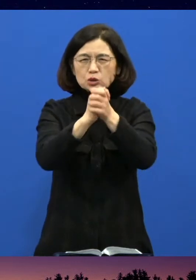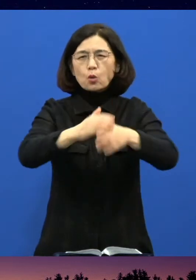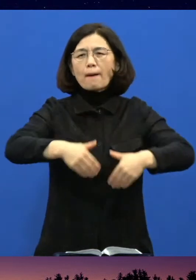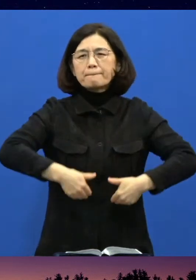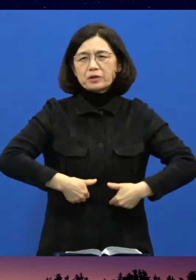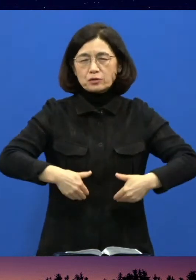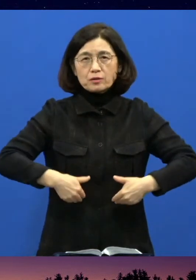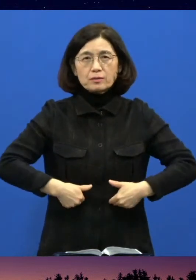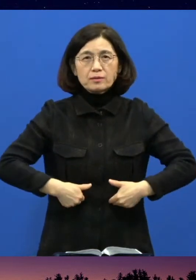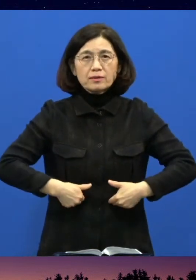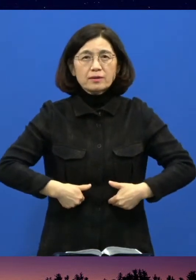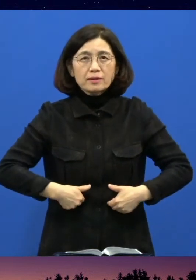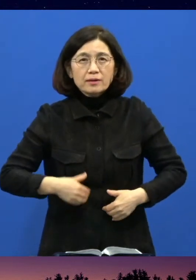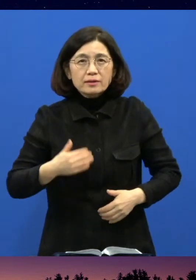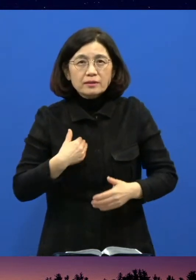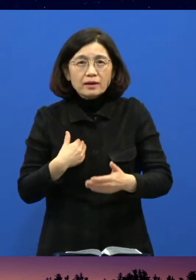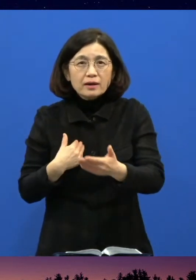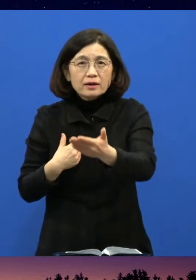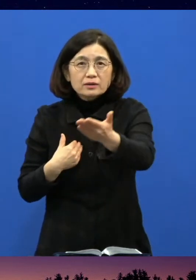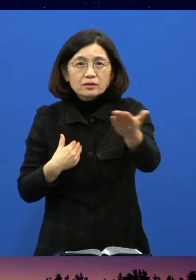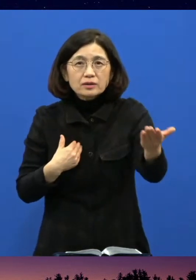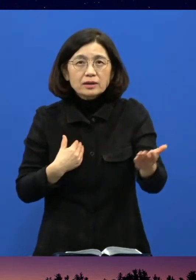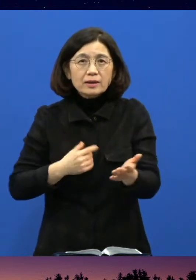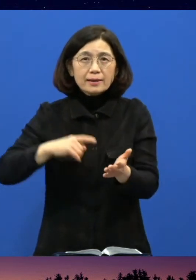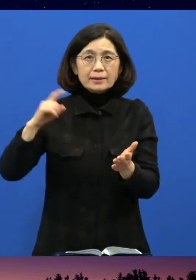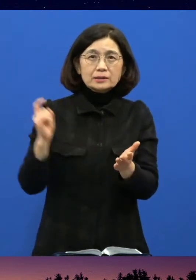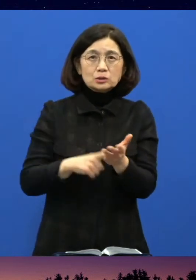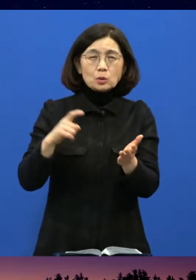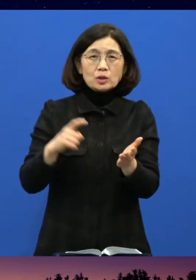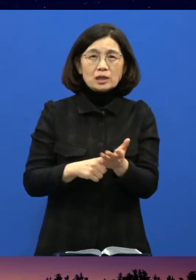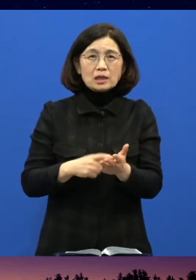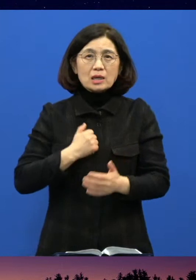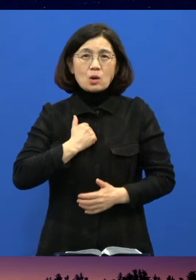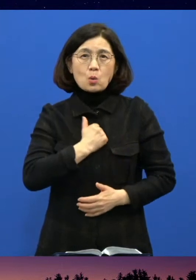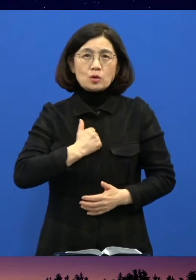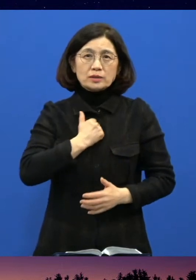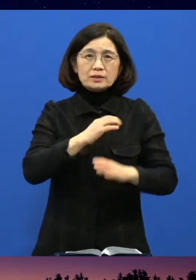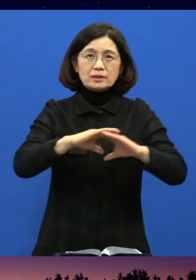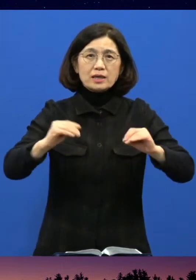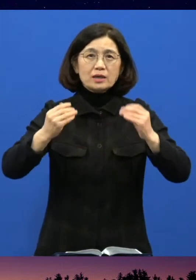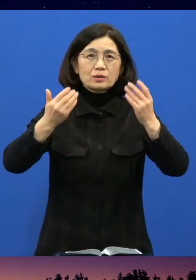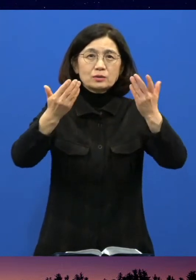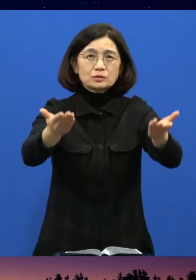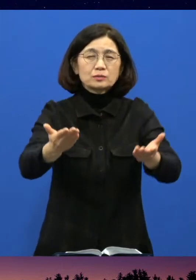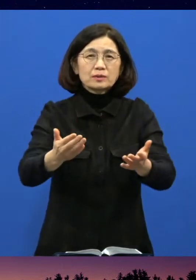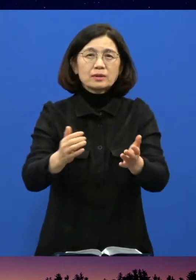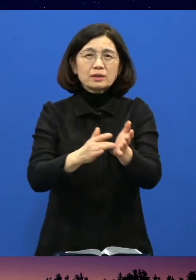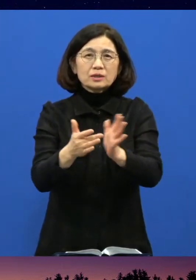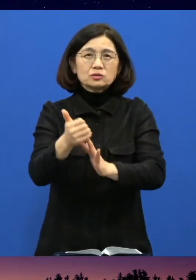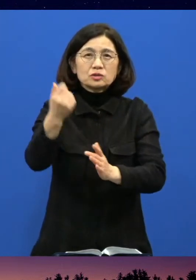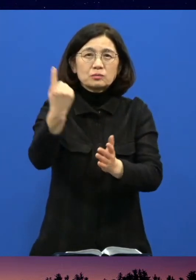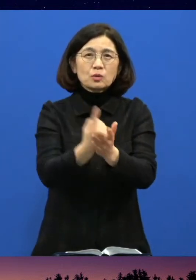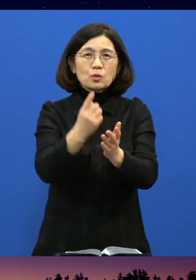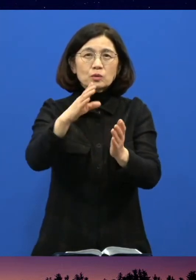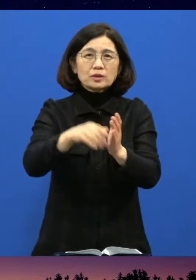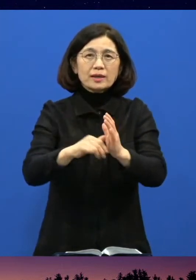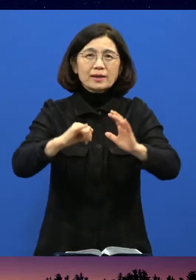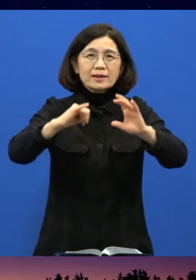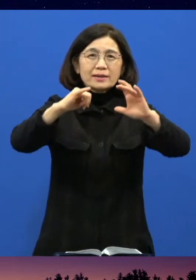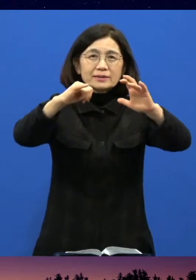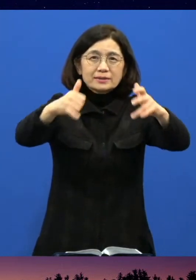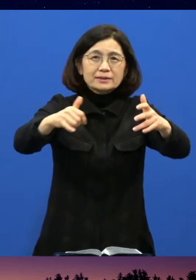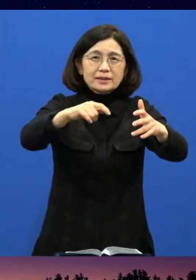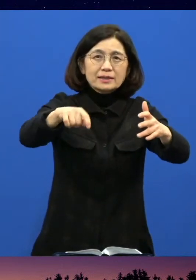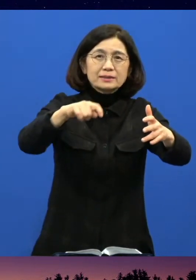너에게 이르노니 속히 그 원한을 풀어주시리라. 그러나 인자가 올 때에 세상에서 믿음을